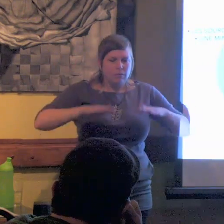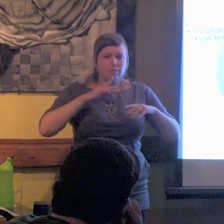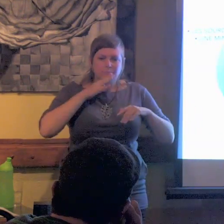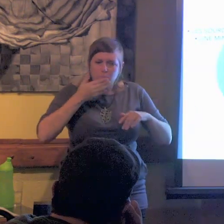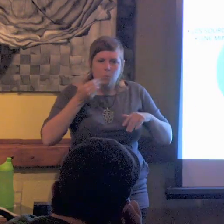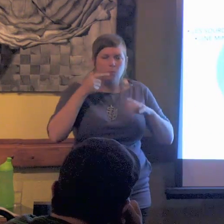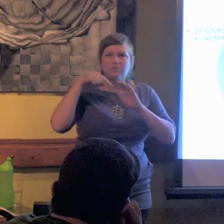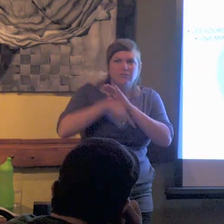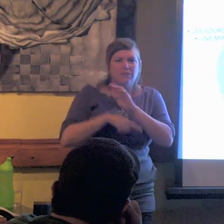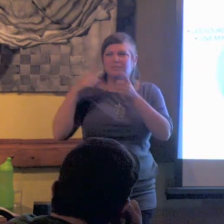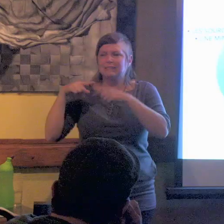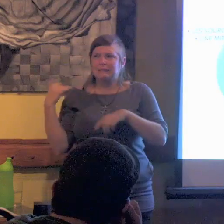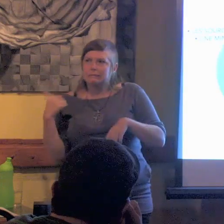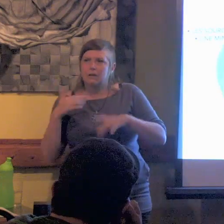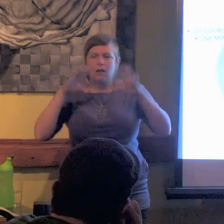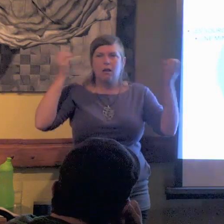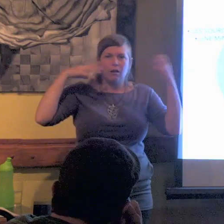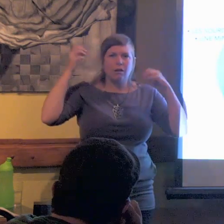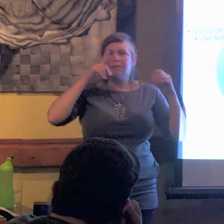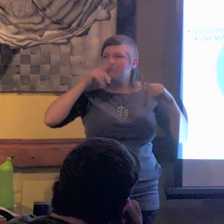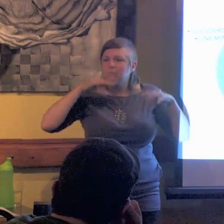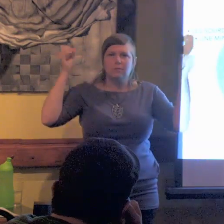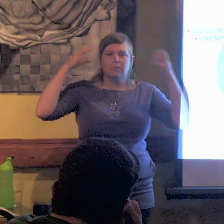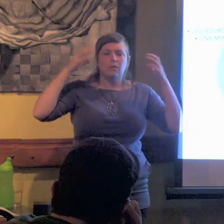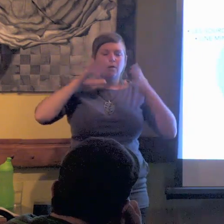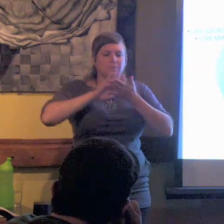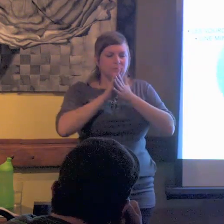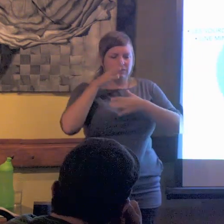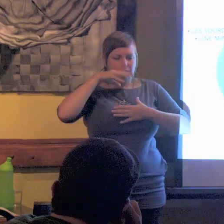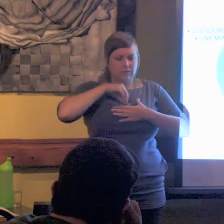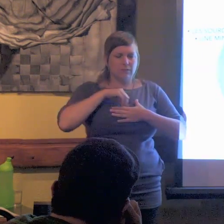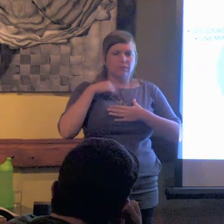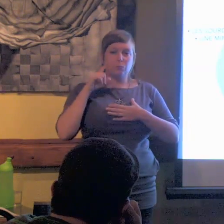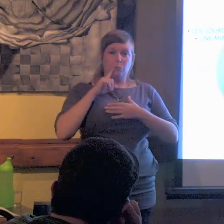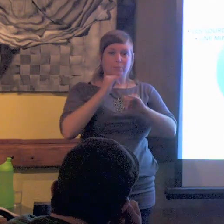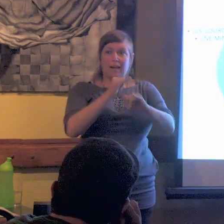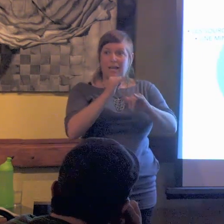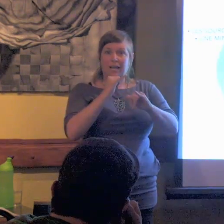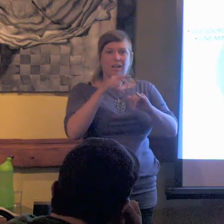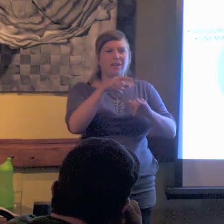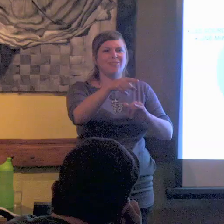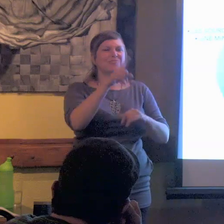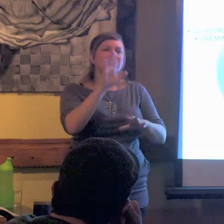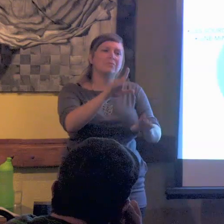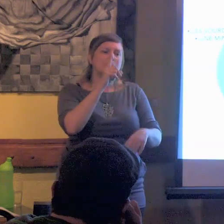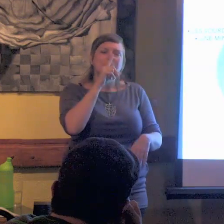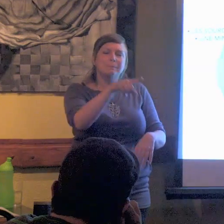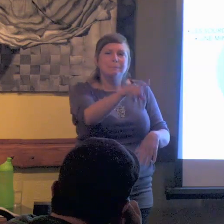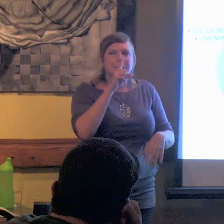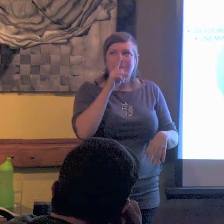Donc, on reçoit de l'information, écoute, donc, tu es mieux de faire ça comme ça, tu peux pas faire ça comme ça. Donc, on intériorise des